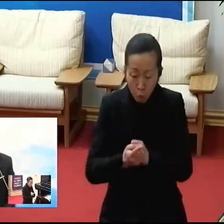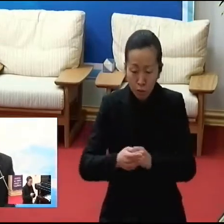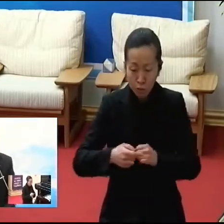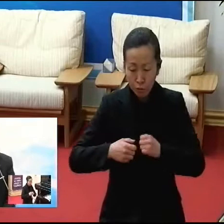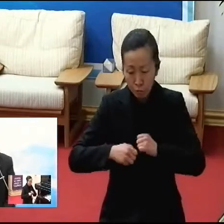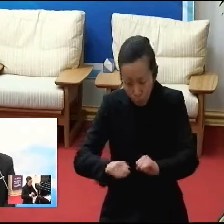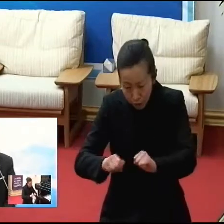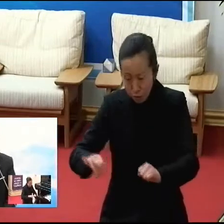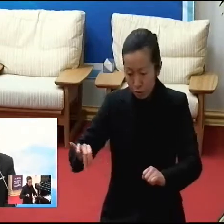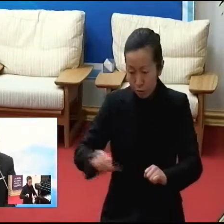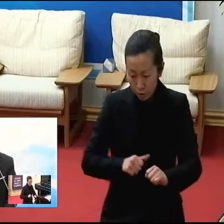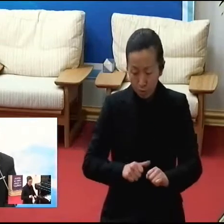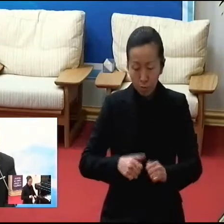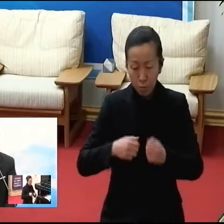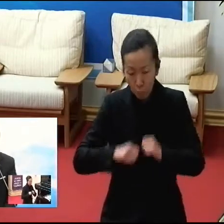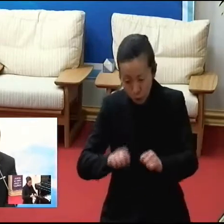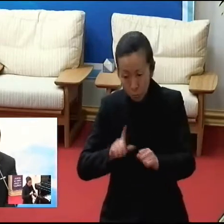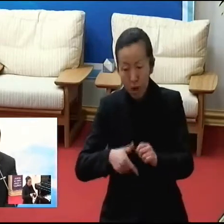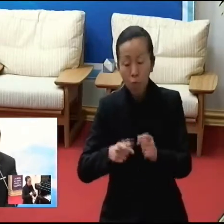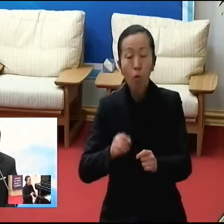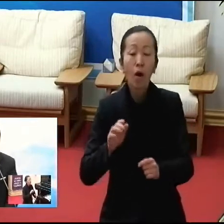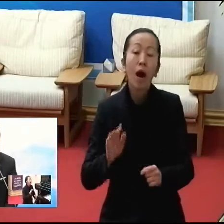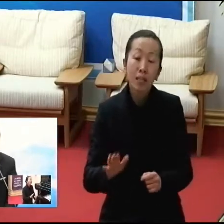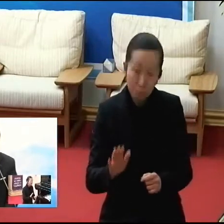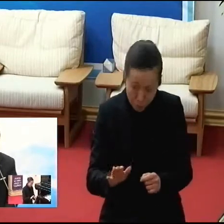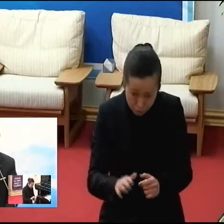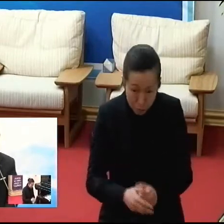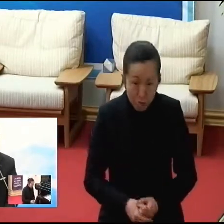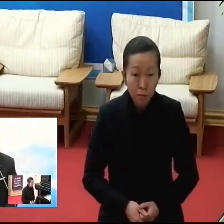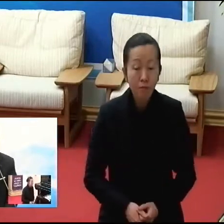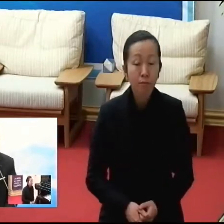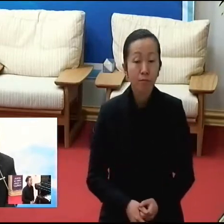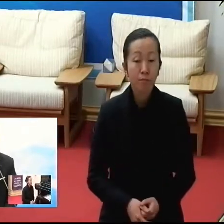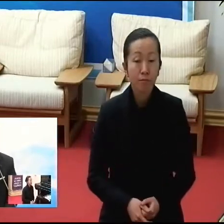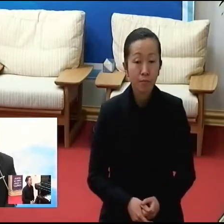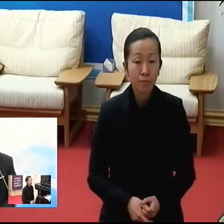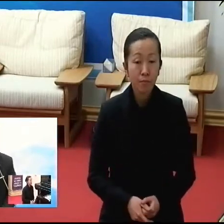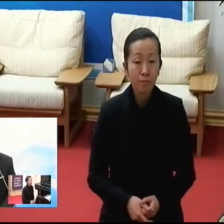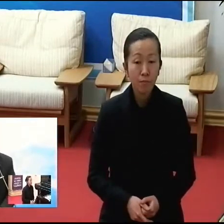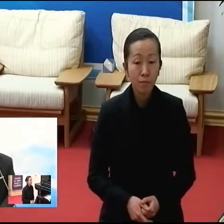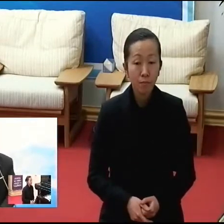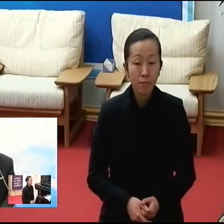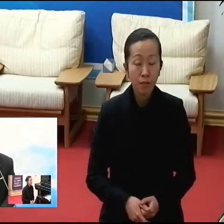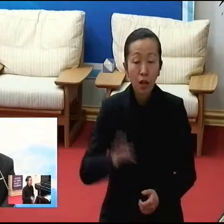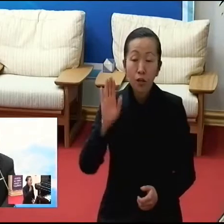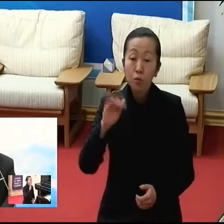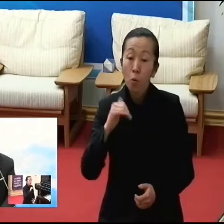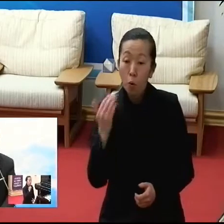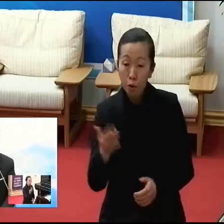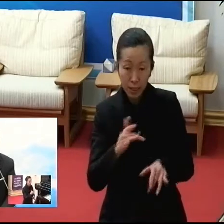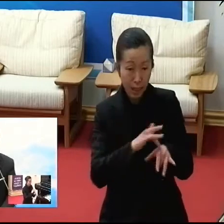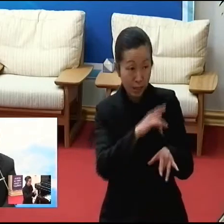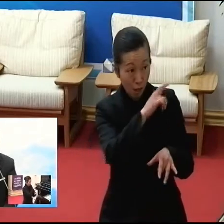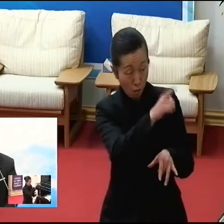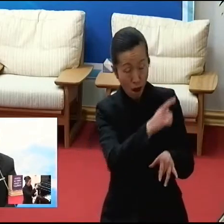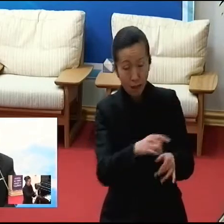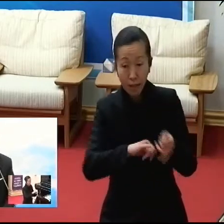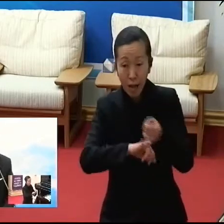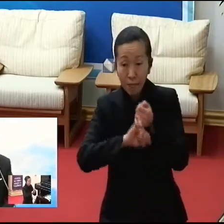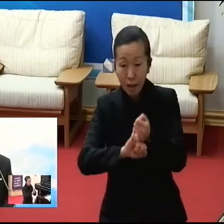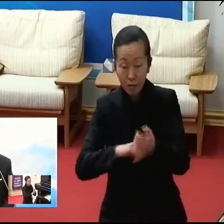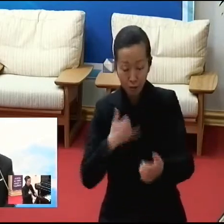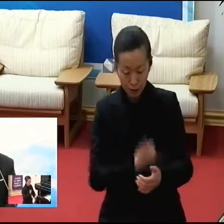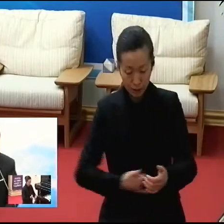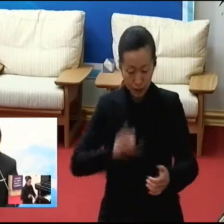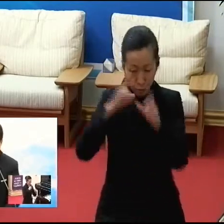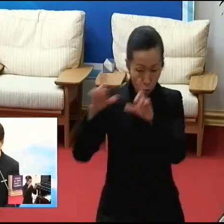근데 사탄은 반드시 인생을 살다가 생긴 그 문제를 이용합니다. ところでサタンは必ず人